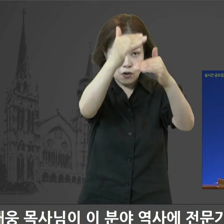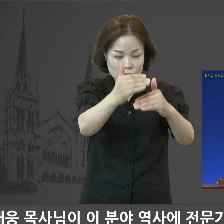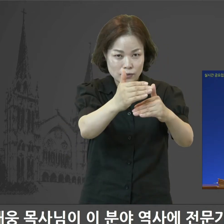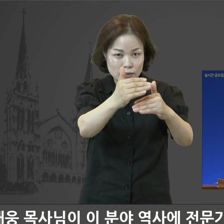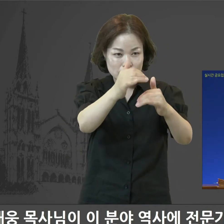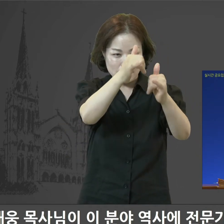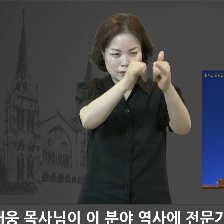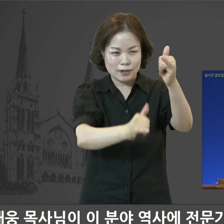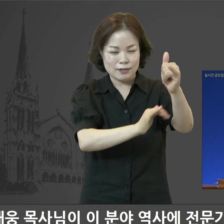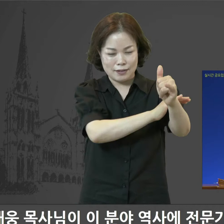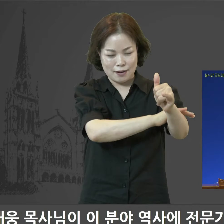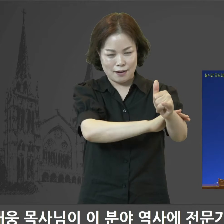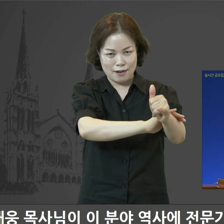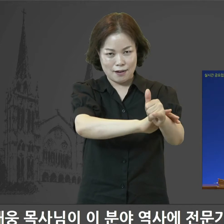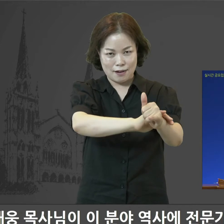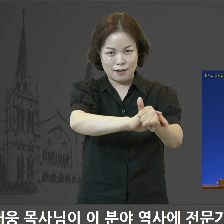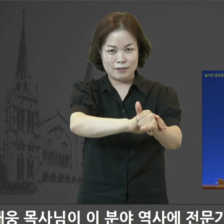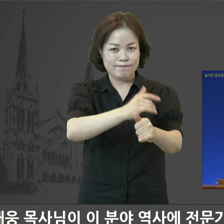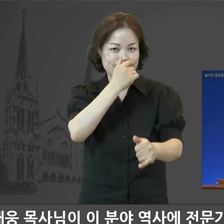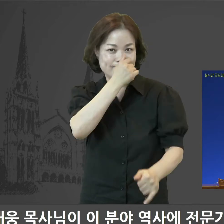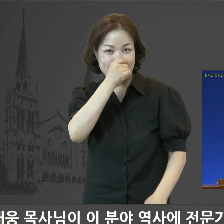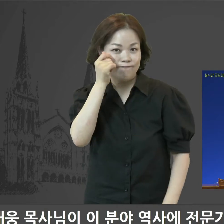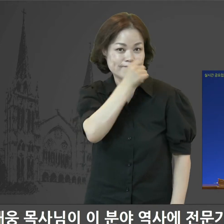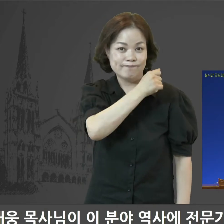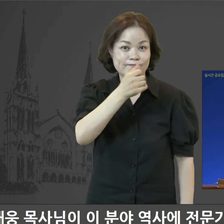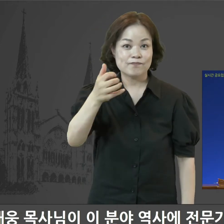잘 정리해 주고 계시죠.